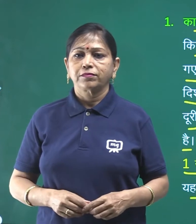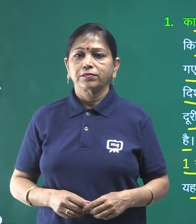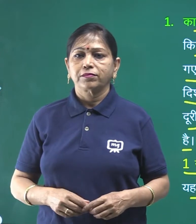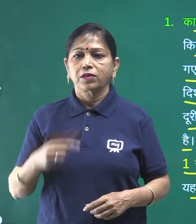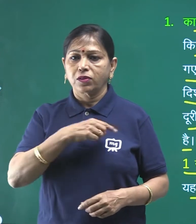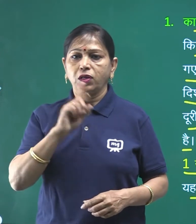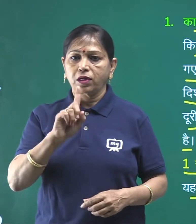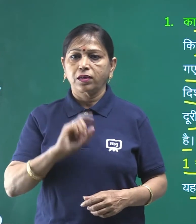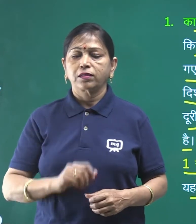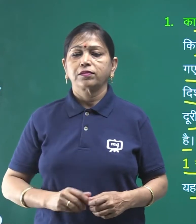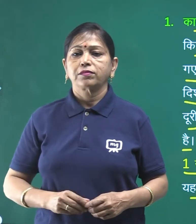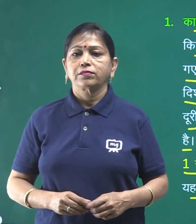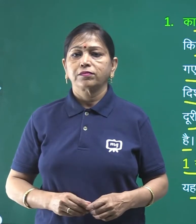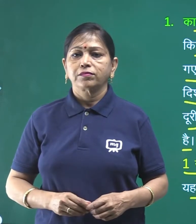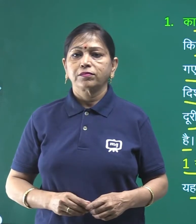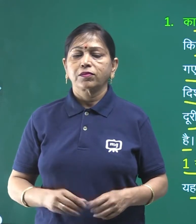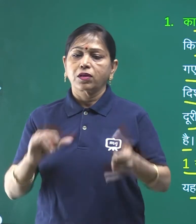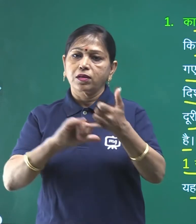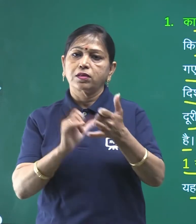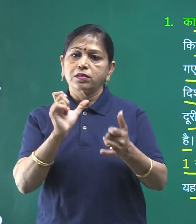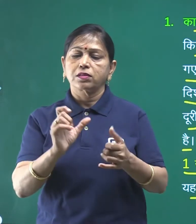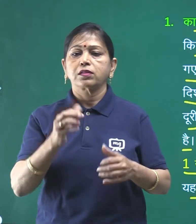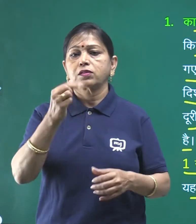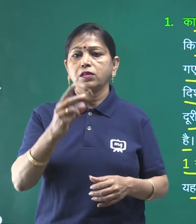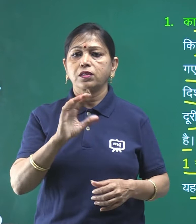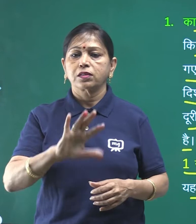यह एक सदिश राशि है।